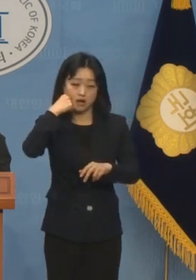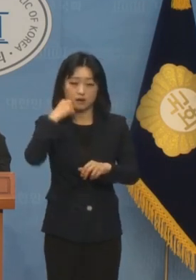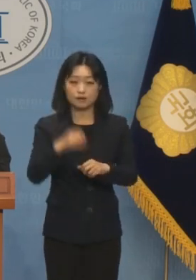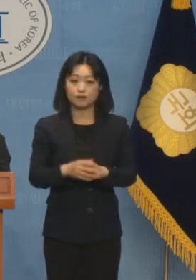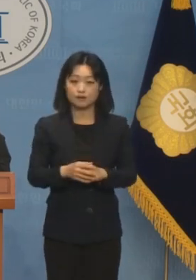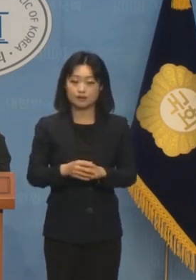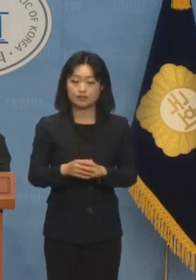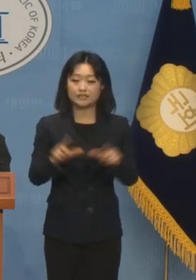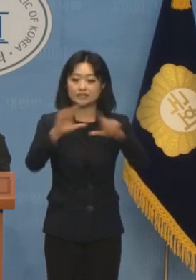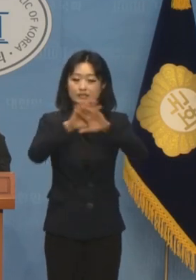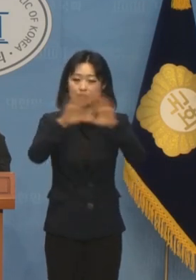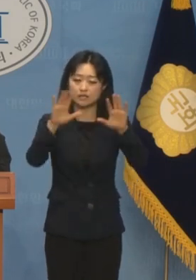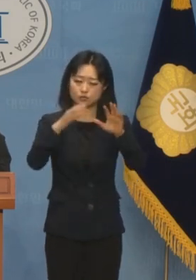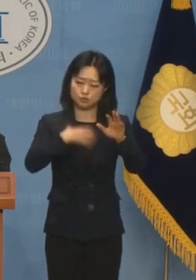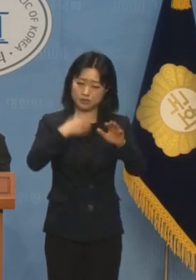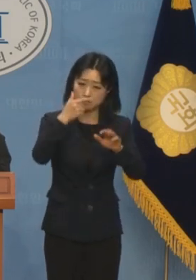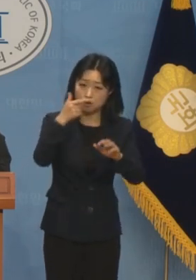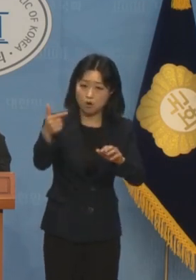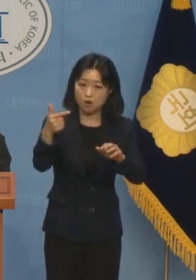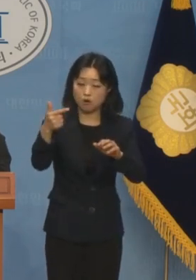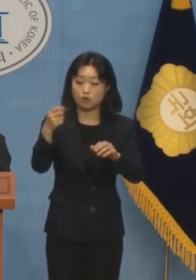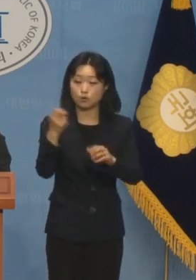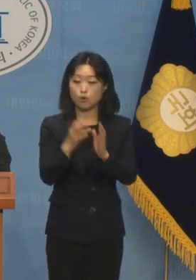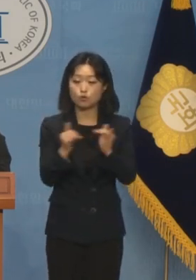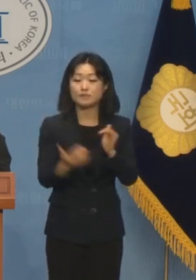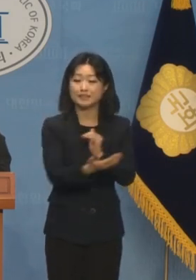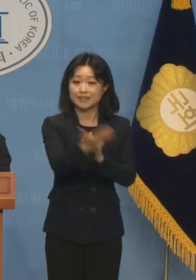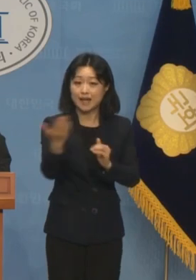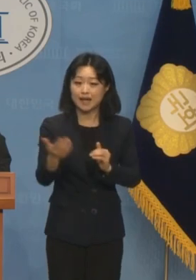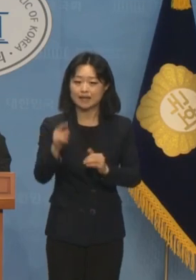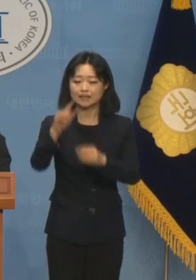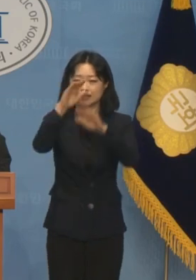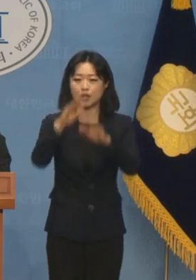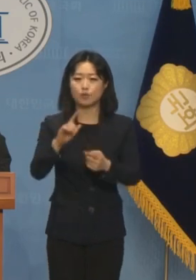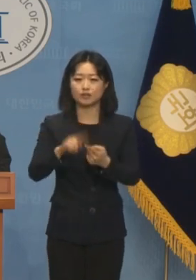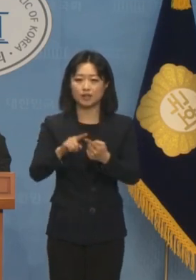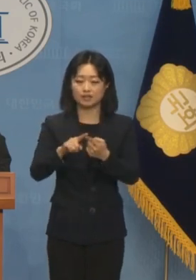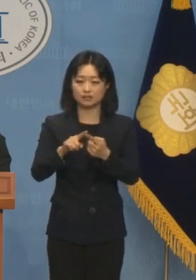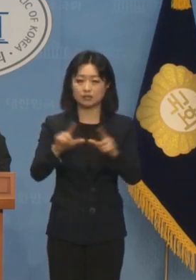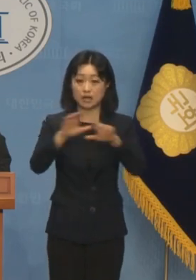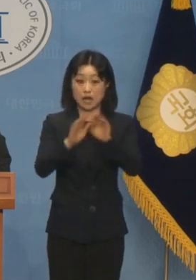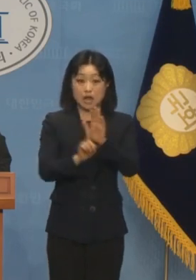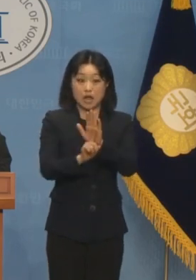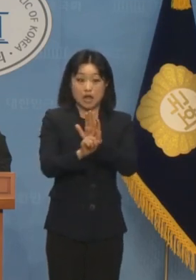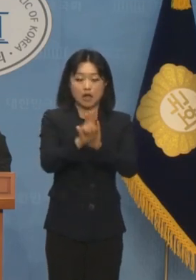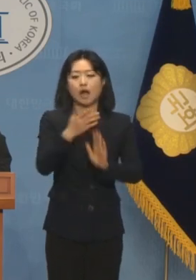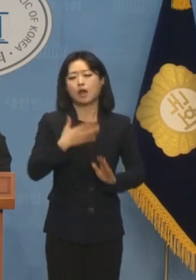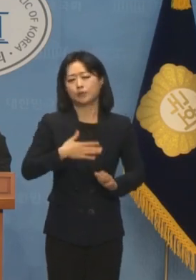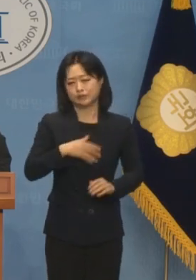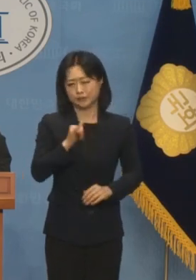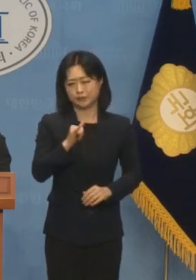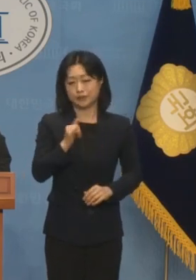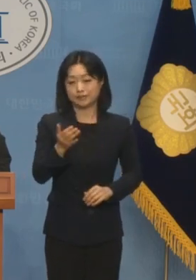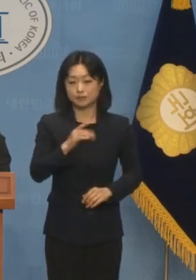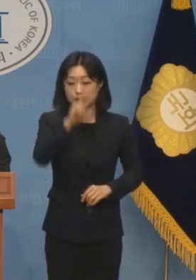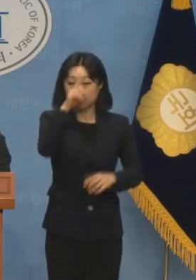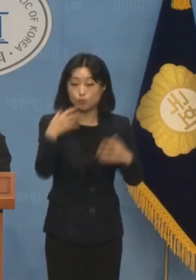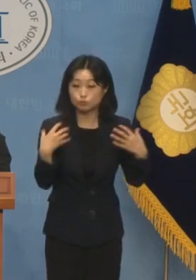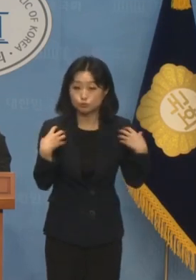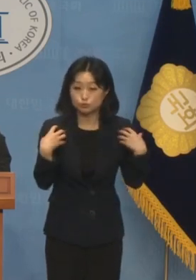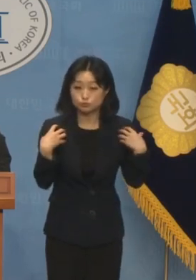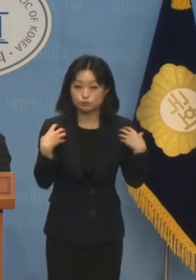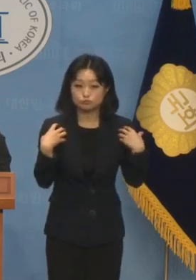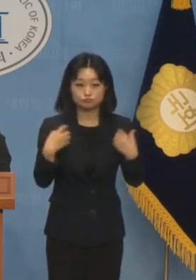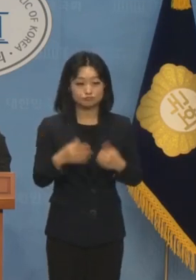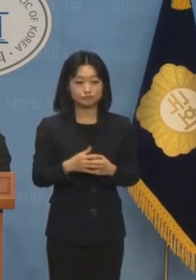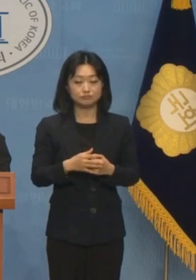이미 심각한 수준이며 국민 모두 이 사실을 인지하고 있지만 정작 정부는